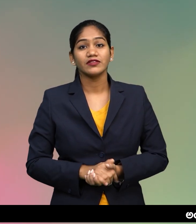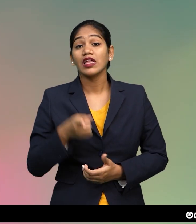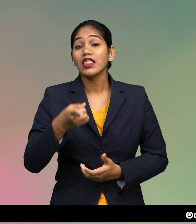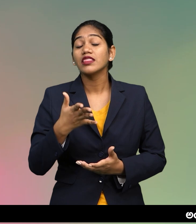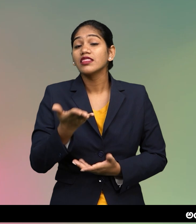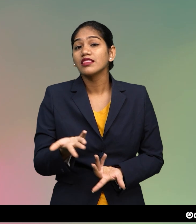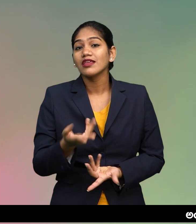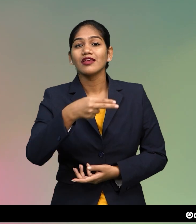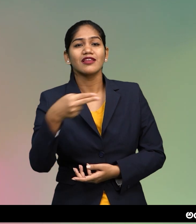దీనికి